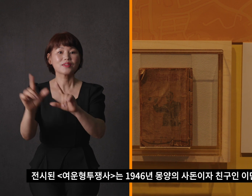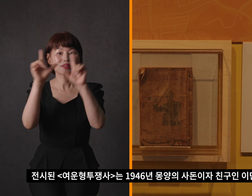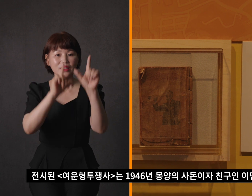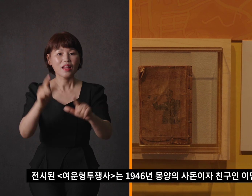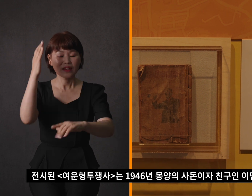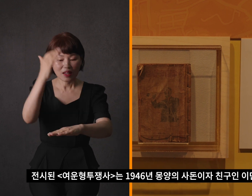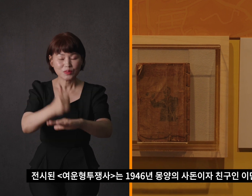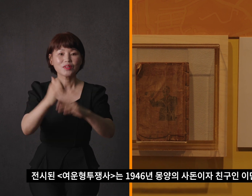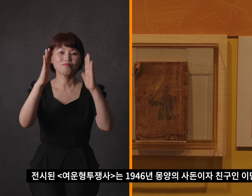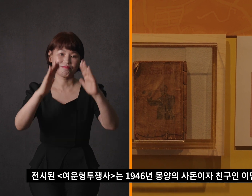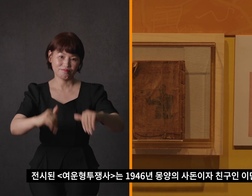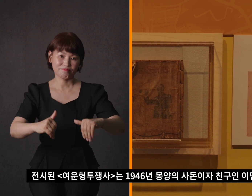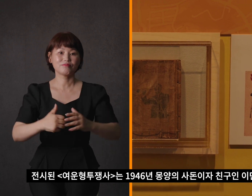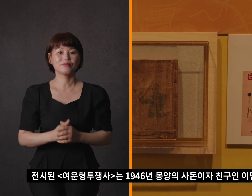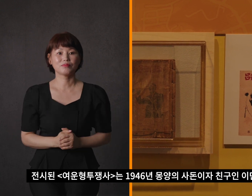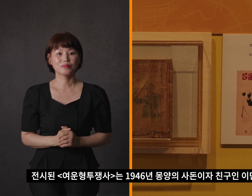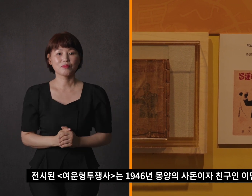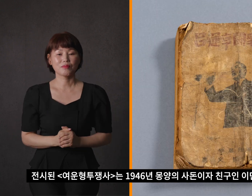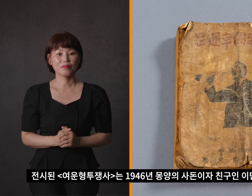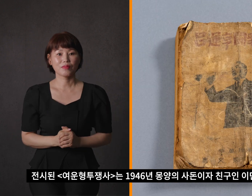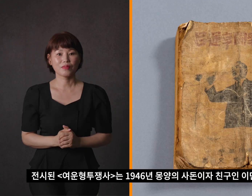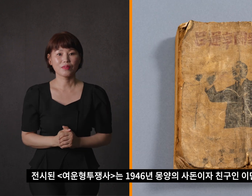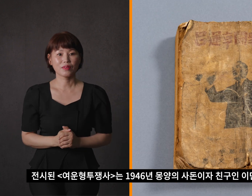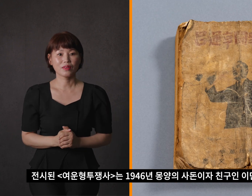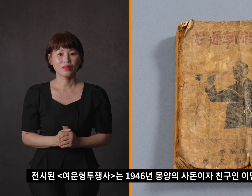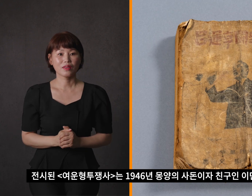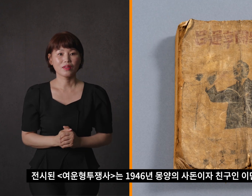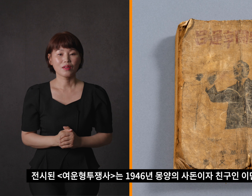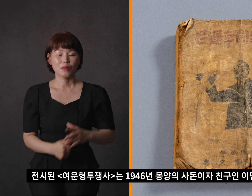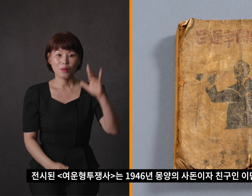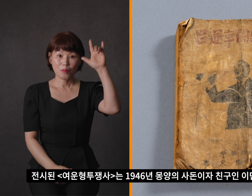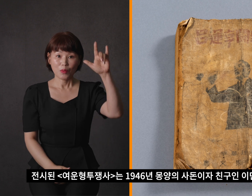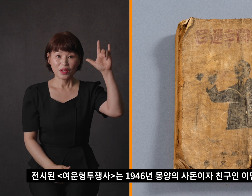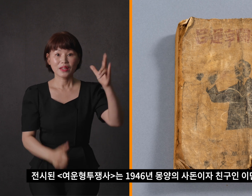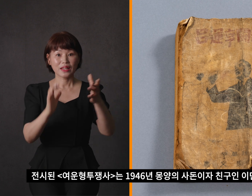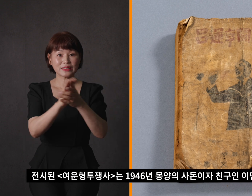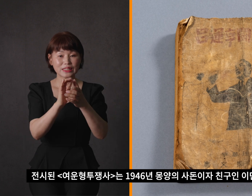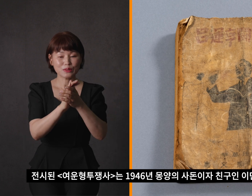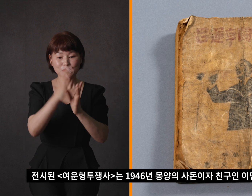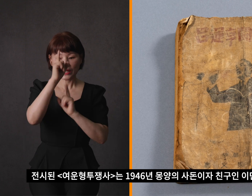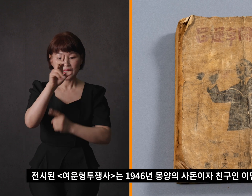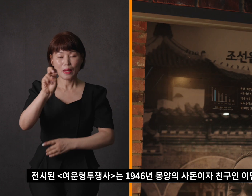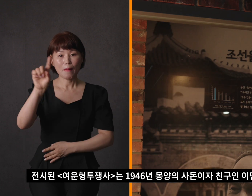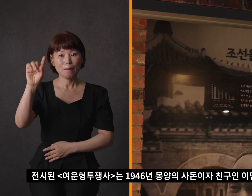여운형 투쟁사는 1946년 몽양의 사돈이자 친구인 이만규가 쓴